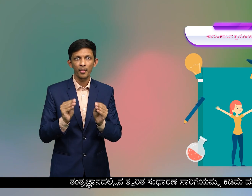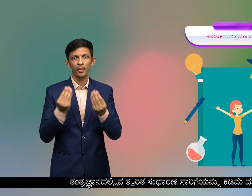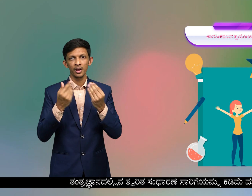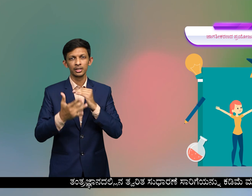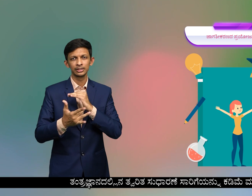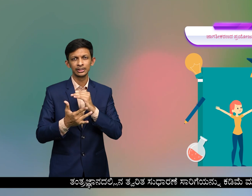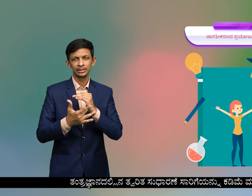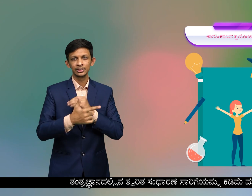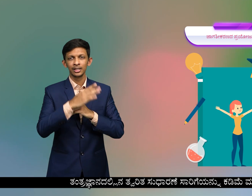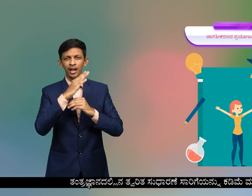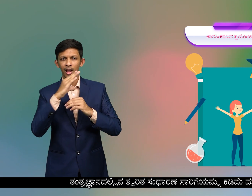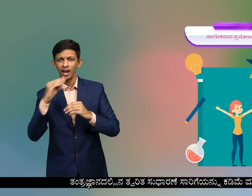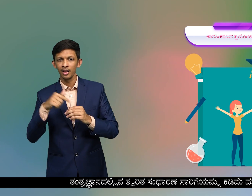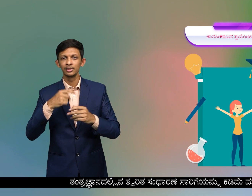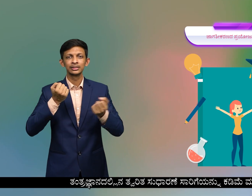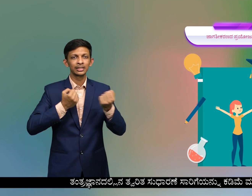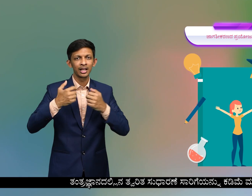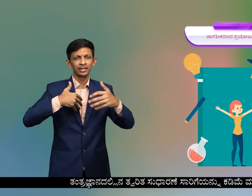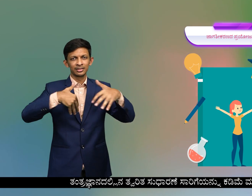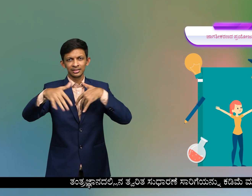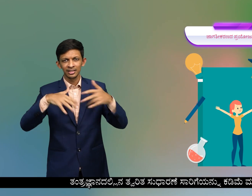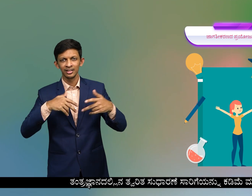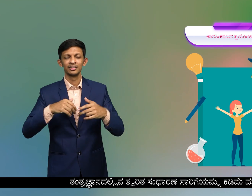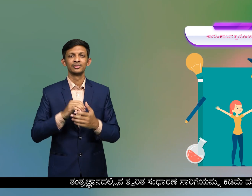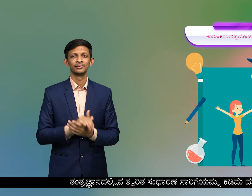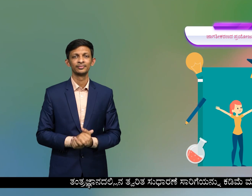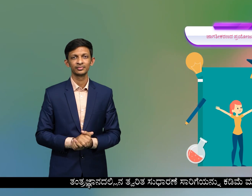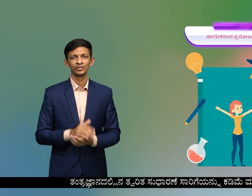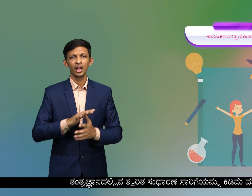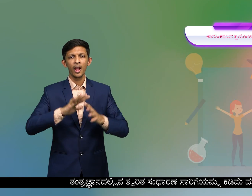ತಂತ್ರಜ್ಞರಲ್ಲಿನ ತ್ವರಿತ ಸುಧಾರಣೆ ಸಾರಿಗೆಯನ್ನು ಕಡಿಮೆ ಮಾಡಿದೆ.